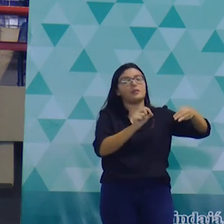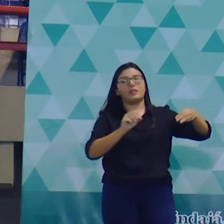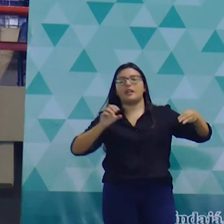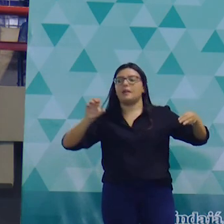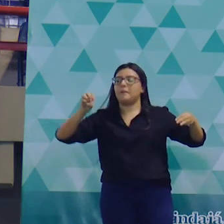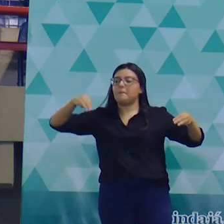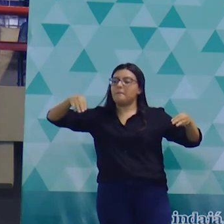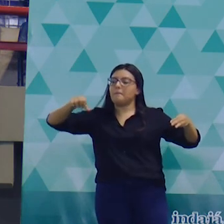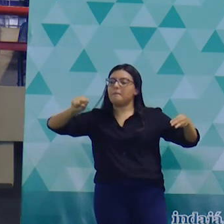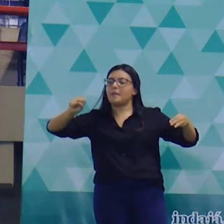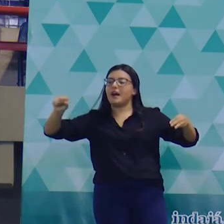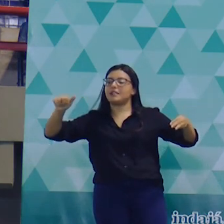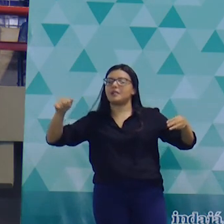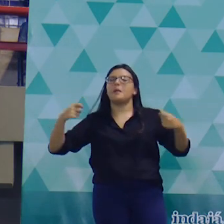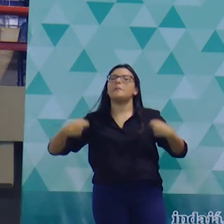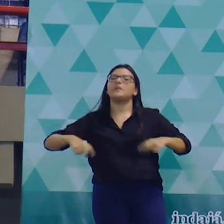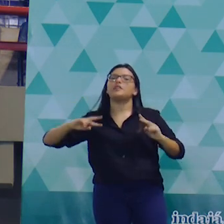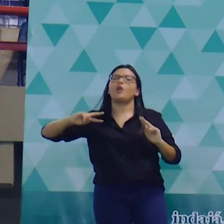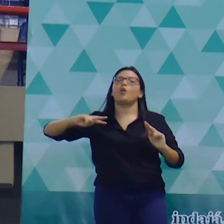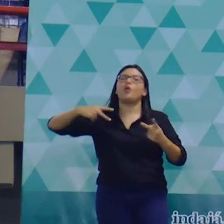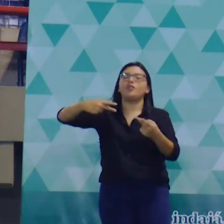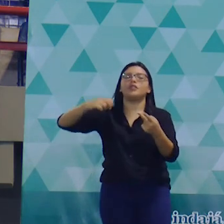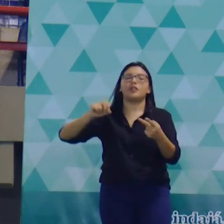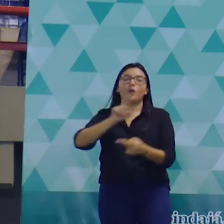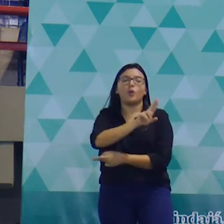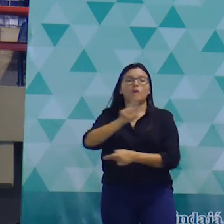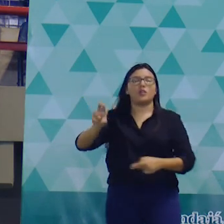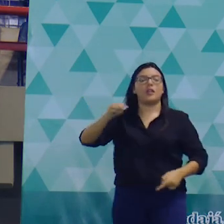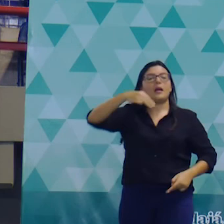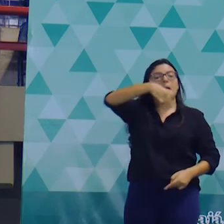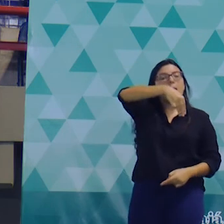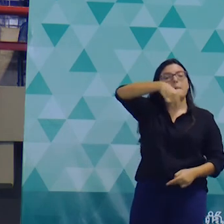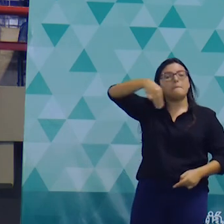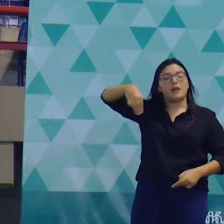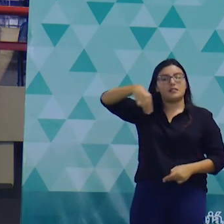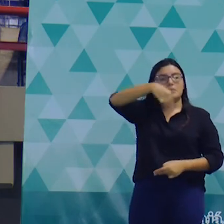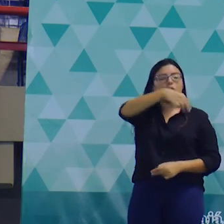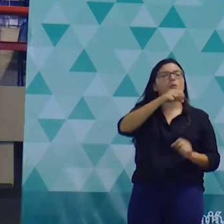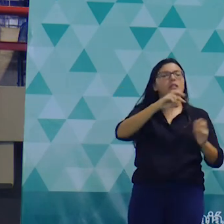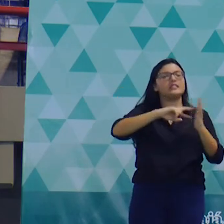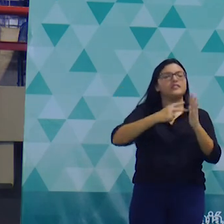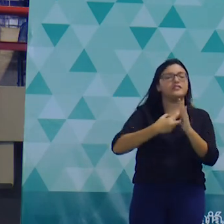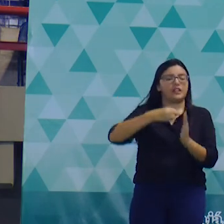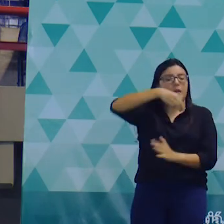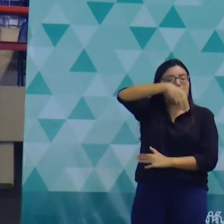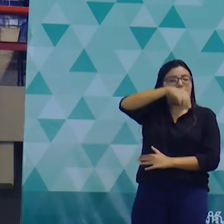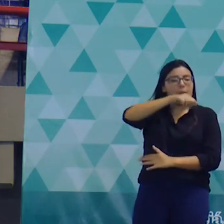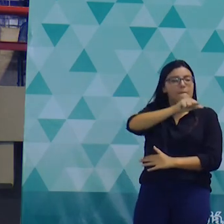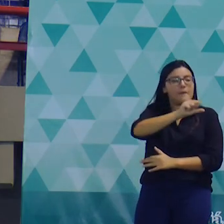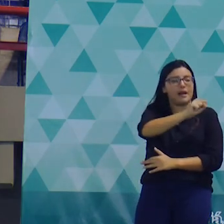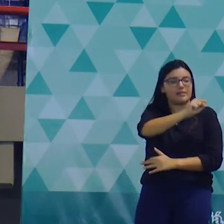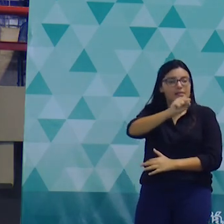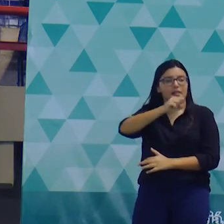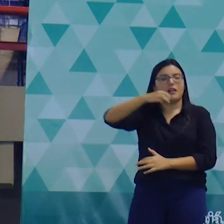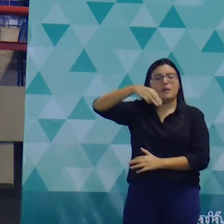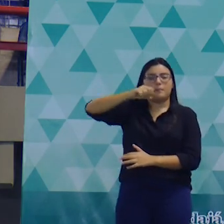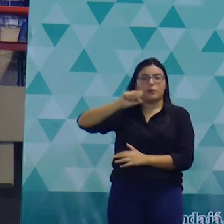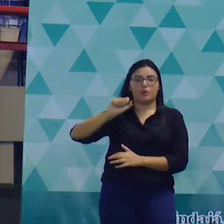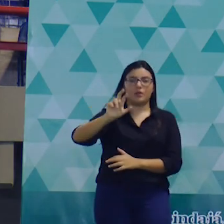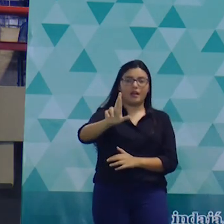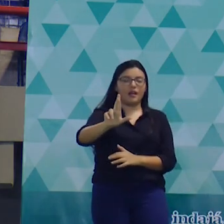Para converter mol em massa, você precisa de uma grandeza chamada massa molar. Como é que eu obtenho massa